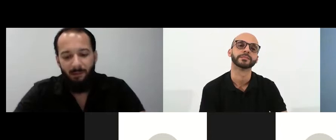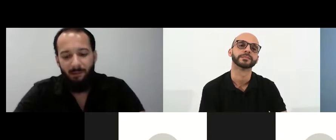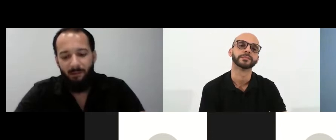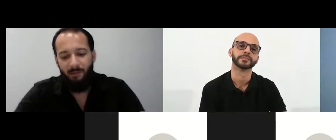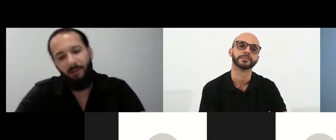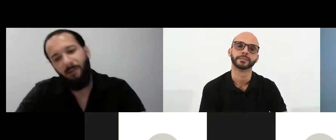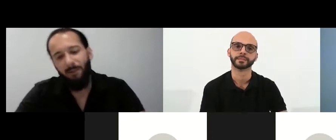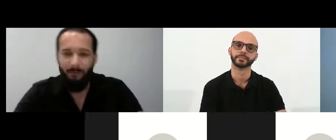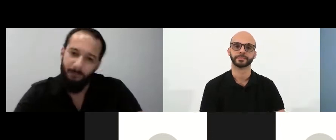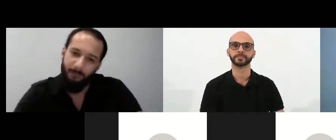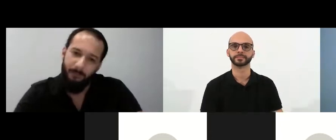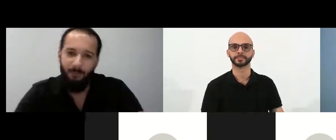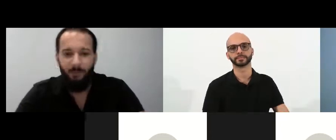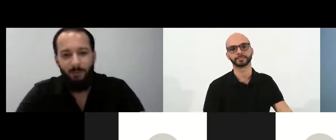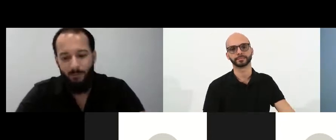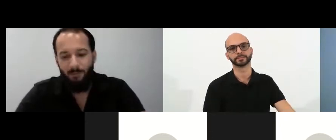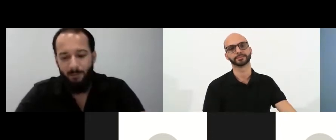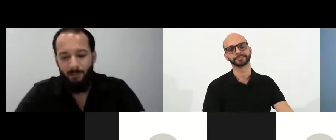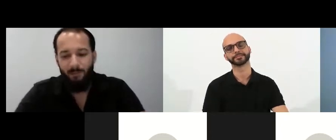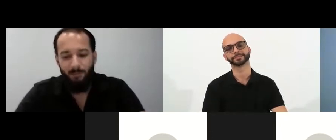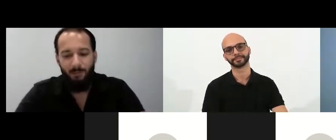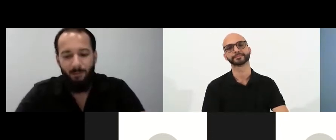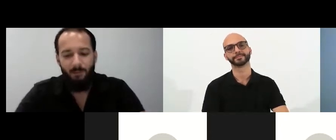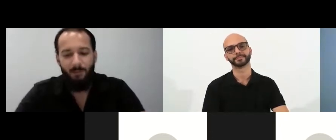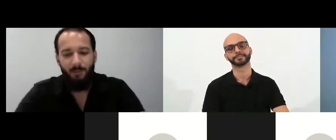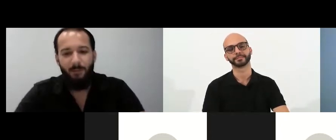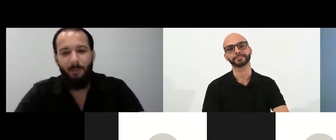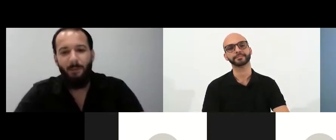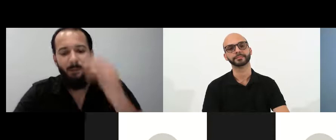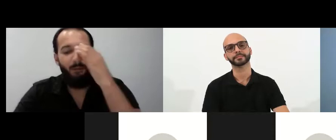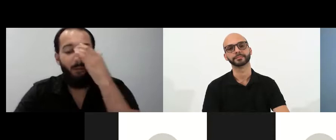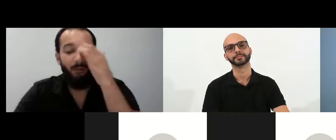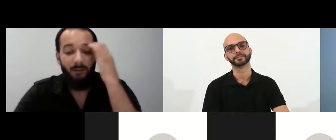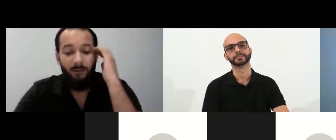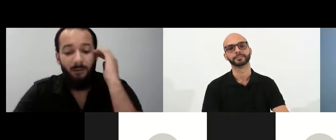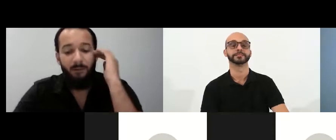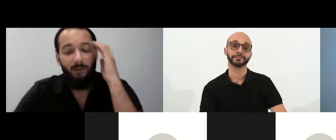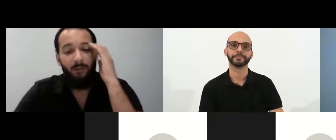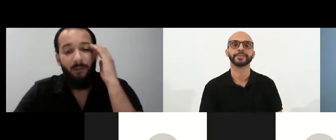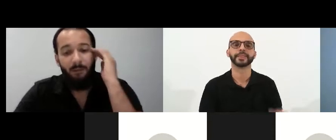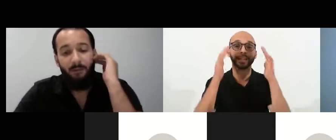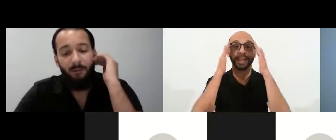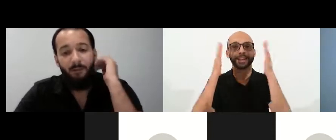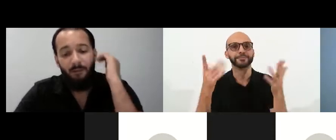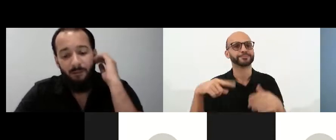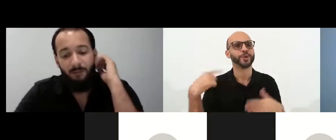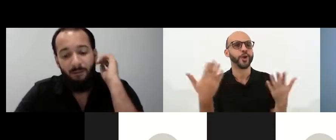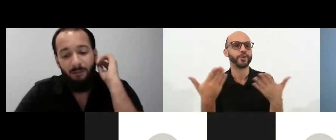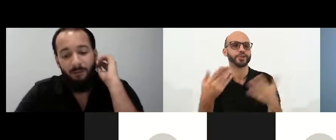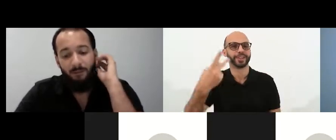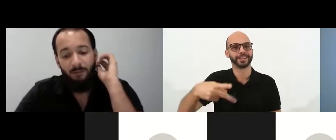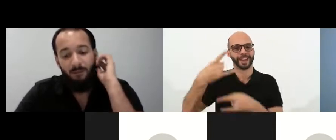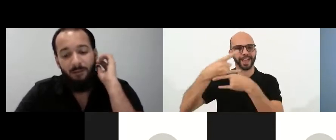urgente ou ir para a reunião, a gente não precisa mais, a gente pode simplesmente ligar o computador, ter essa reunião e conversar nas nossas